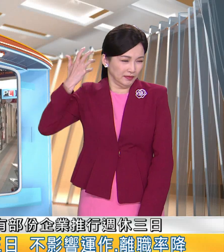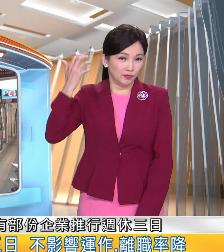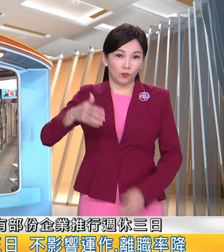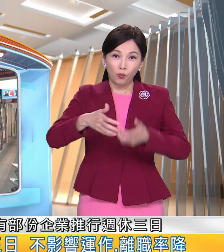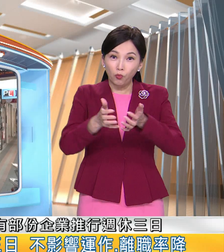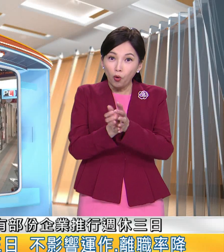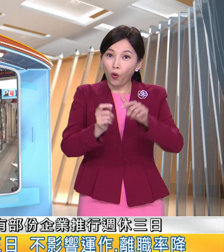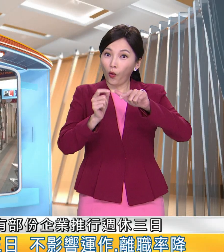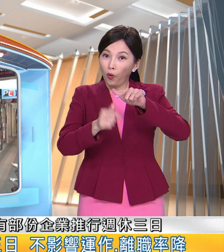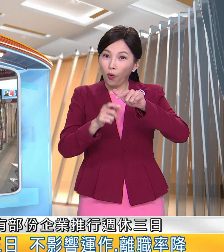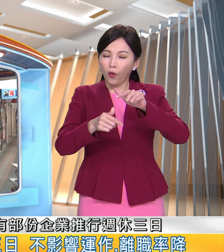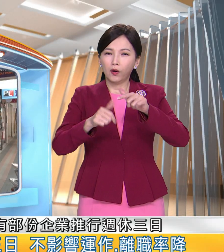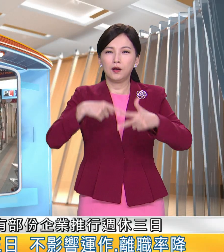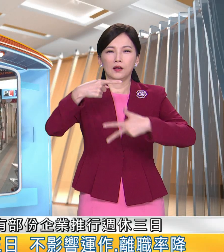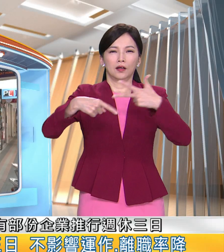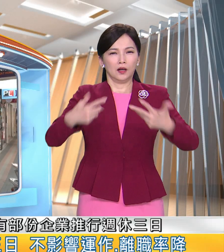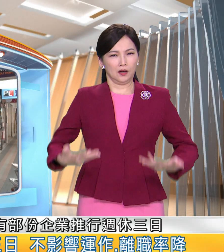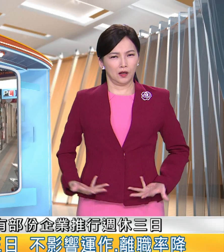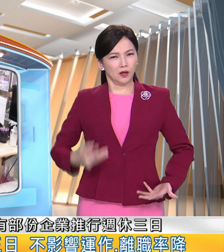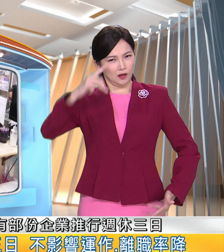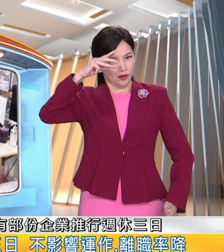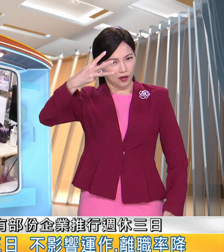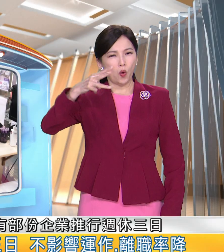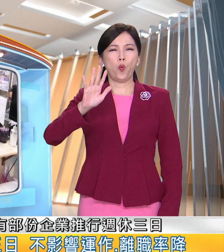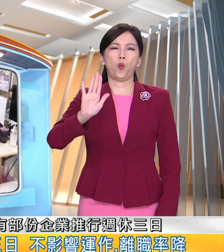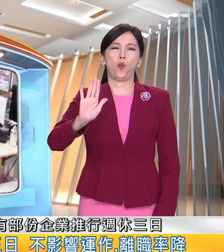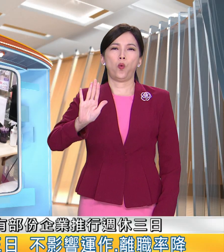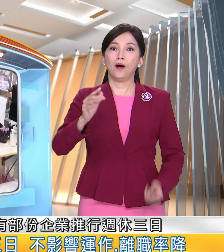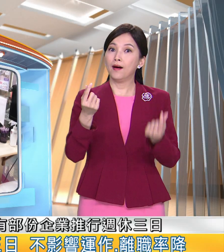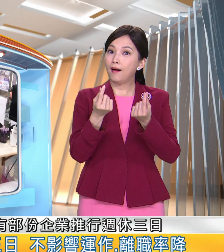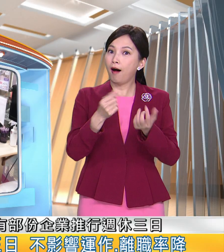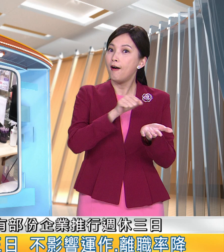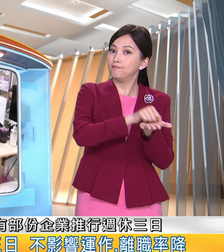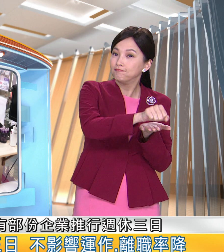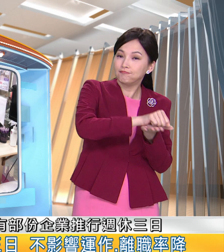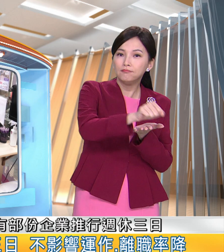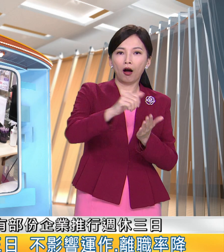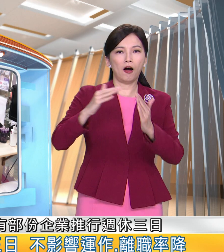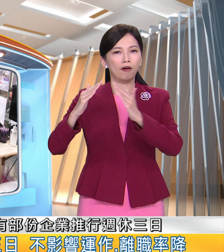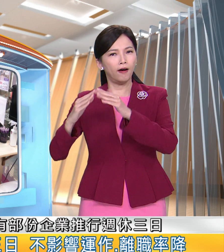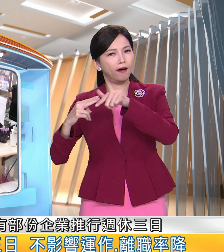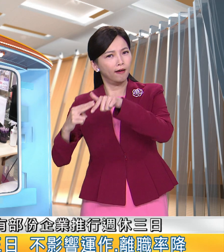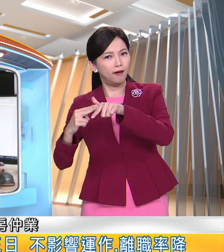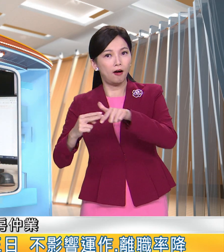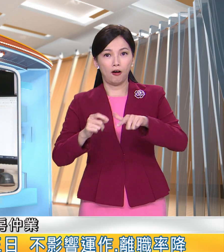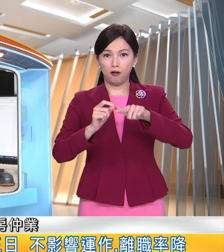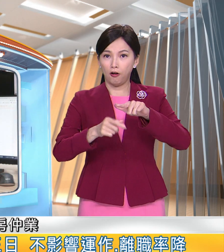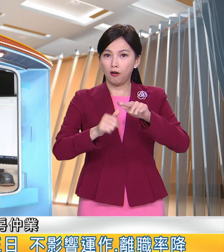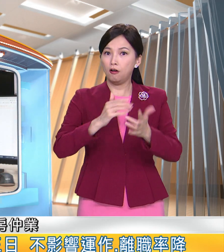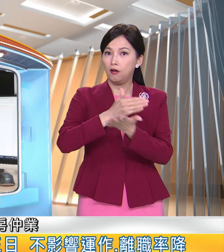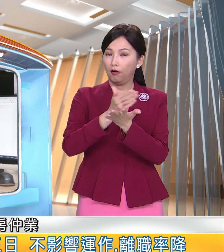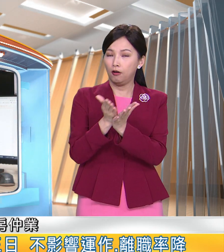而其实国内早已经有部分的企业推行周休三日，包括了出版社和房仲